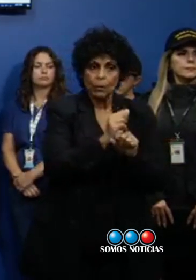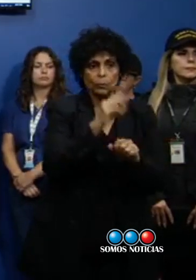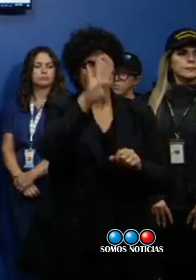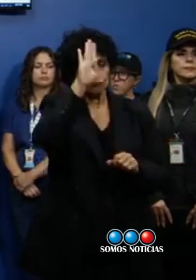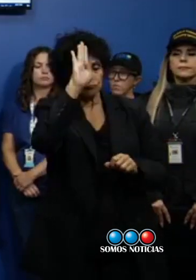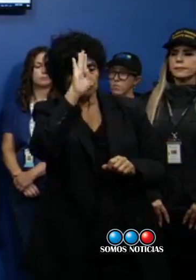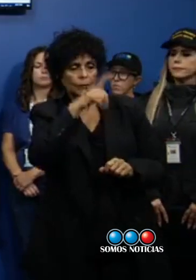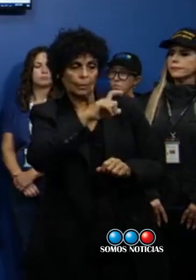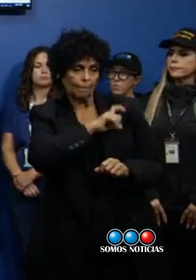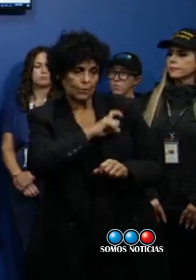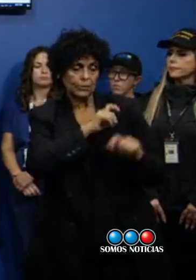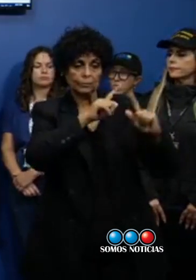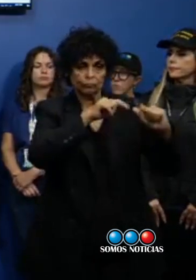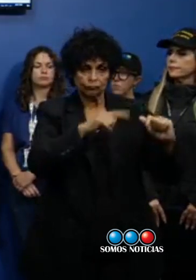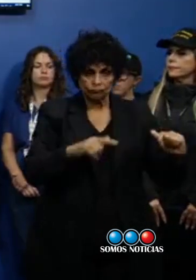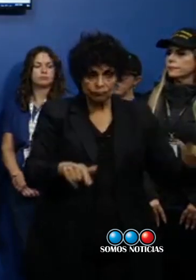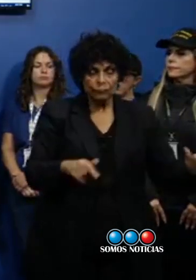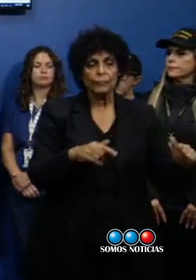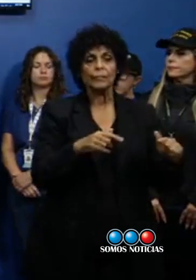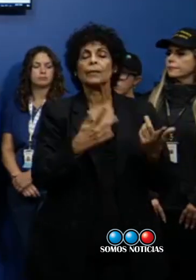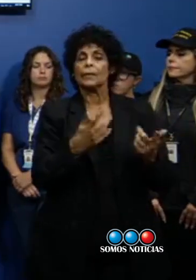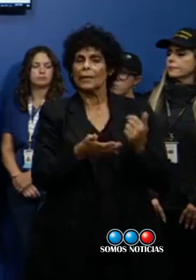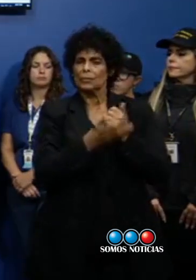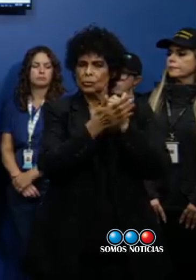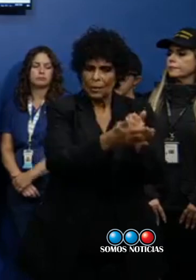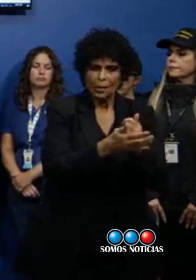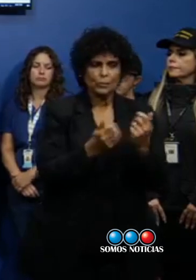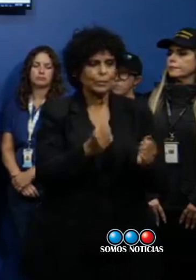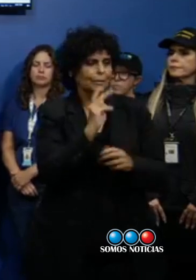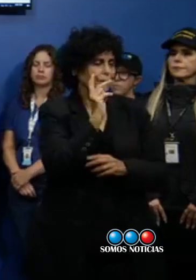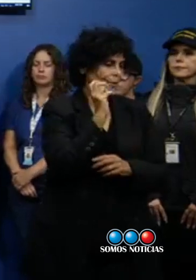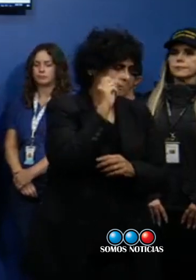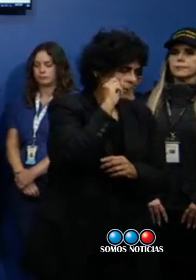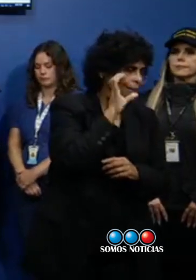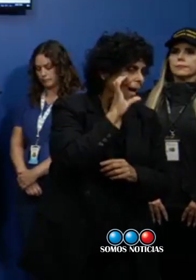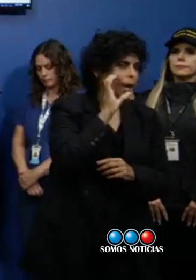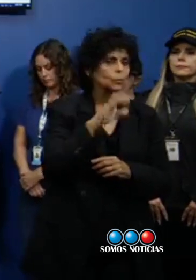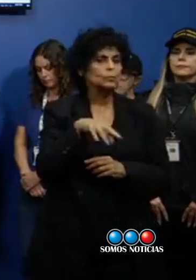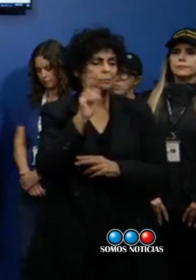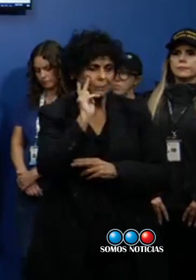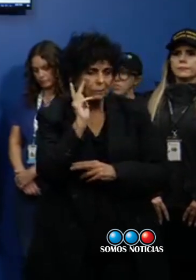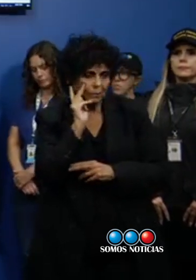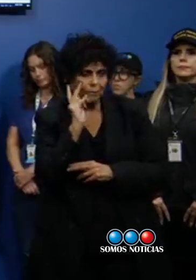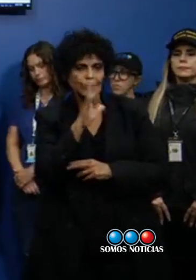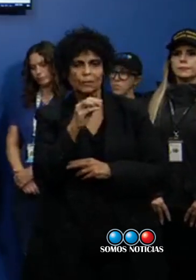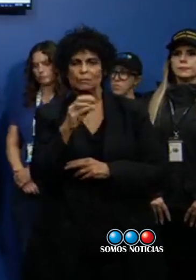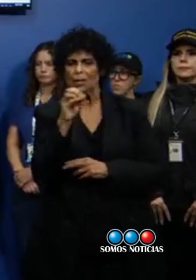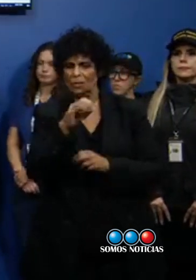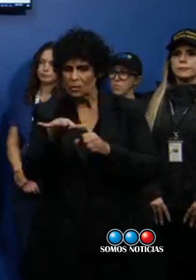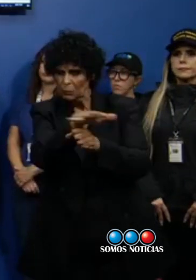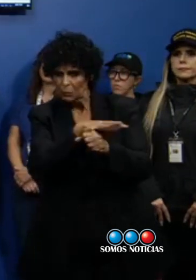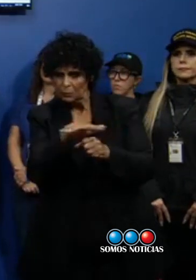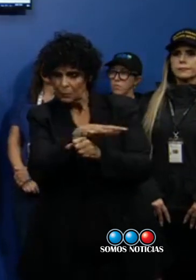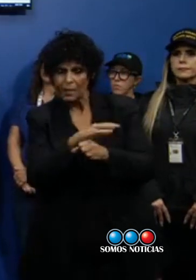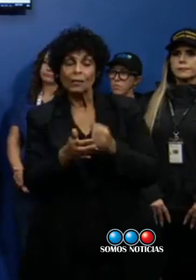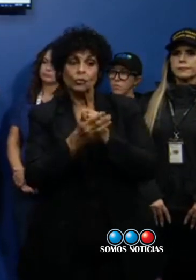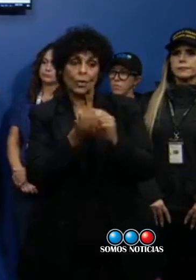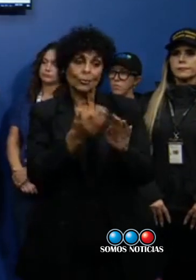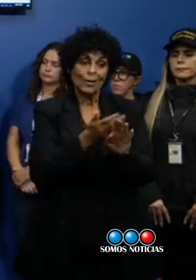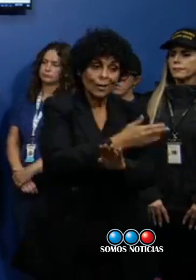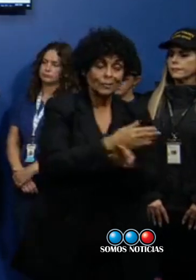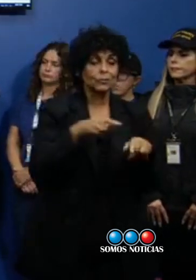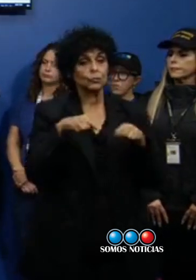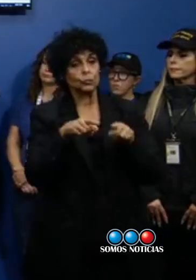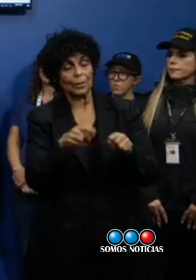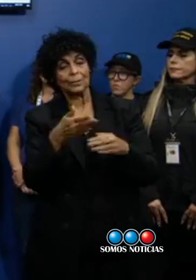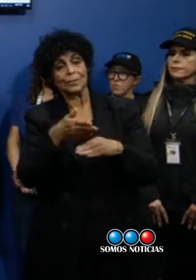liderazgo en la ciudad eh de kisimi así como en ooc que han trabajado incansablemente antes durante y después de la tormenta para evaluar esta